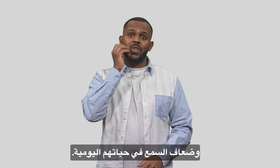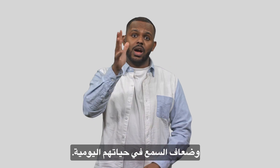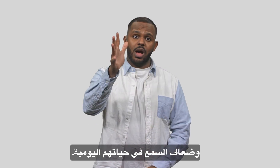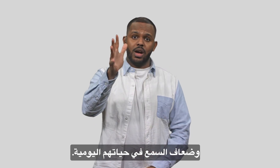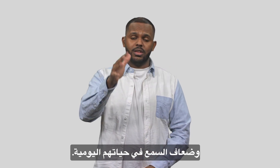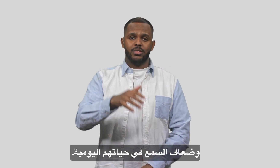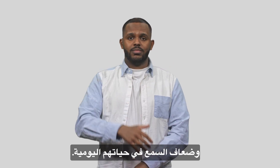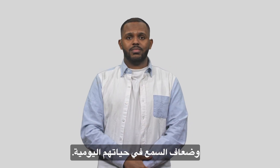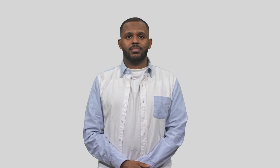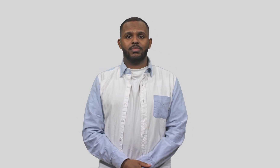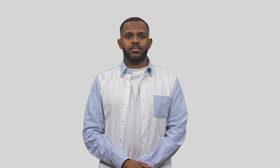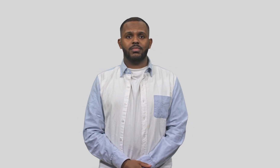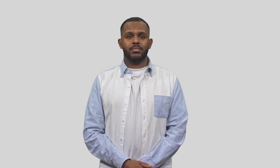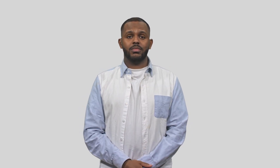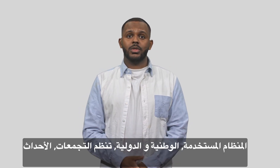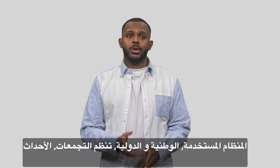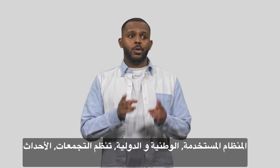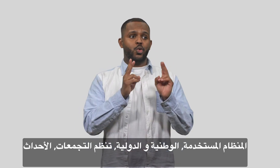وضعاف السمع في حياتهم اليومية.